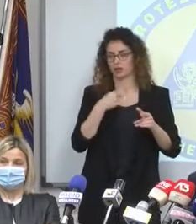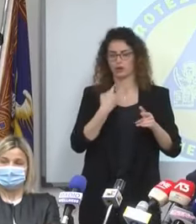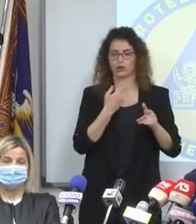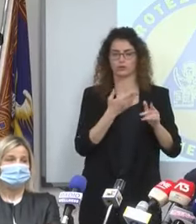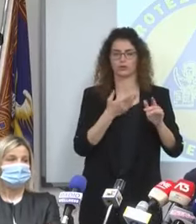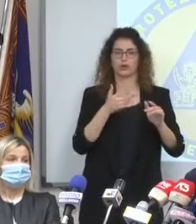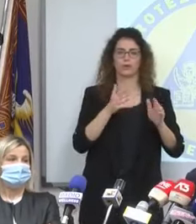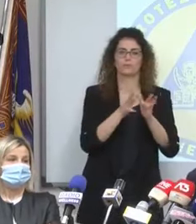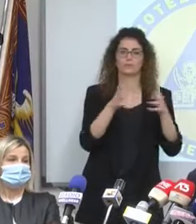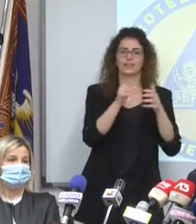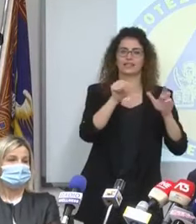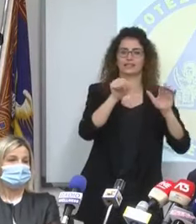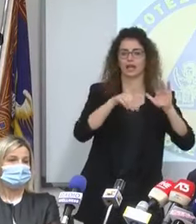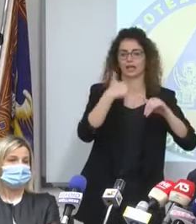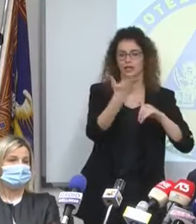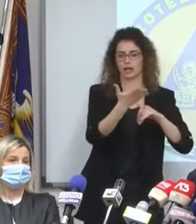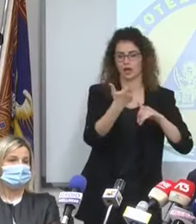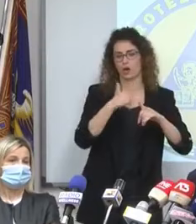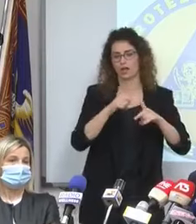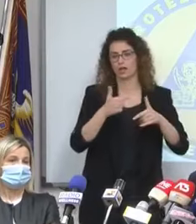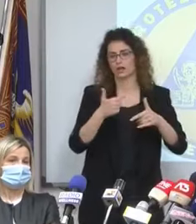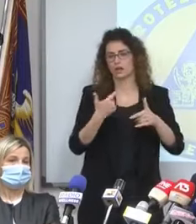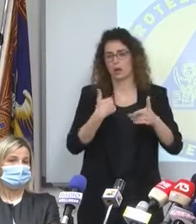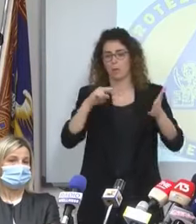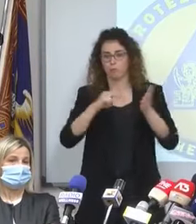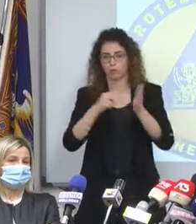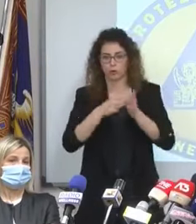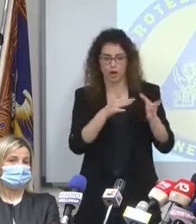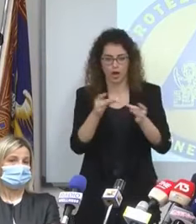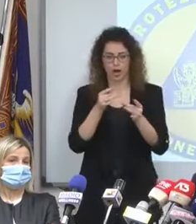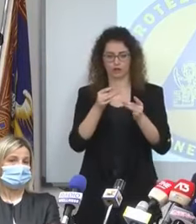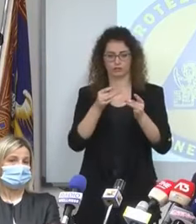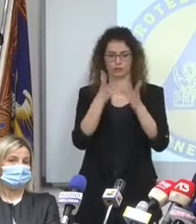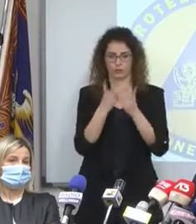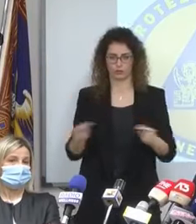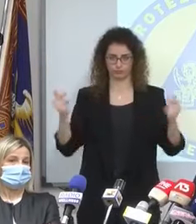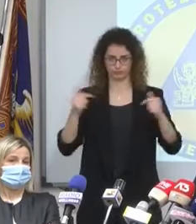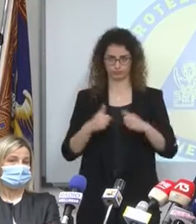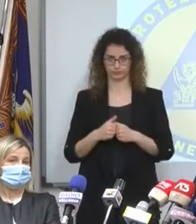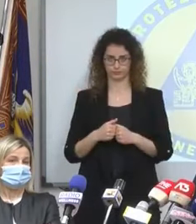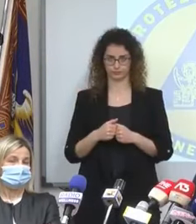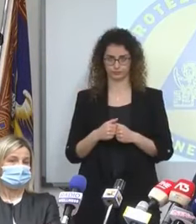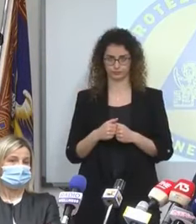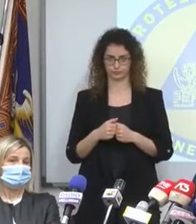90% dei problemi del contagio. E questo è il vero dato.